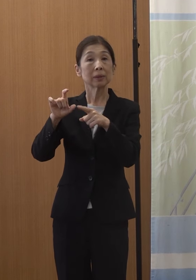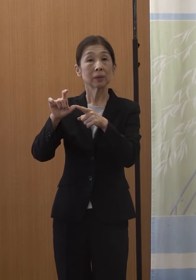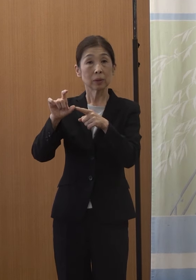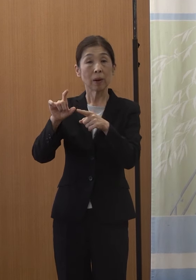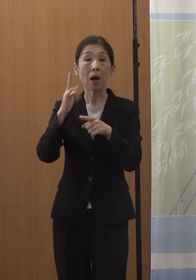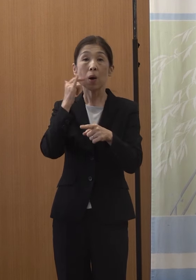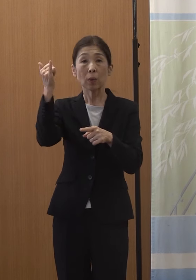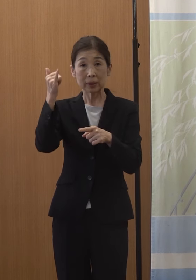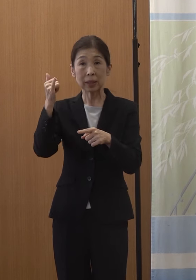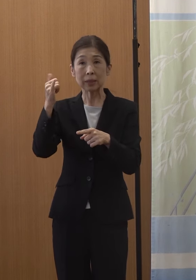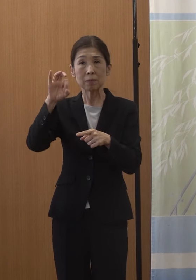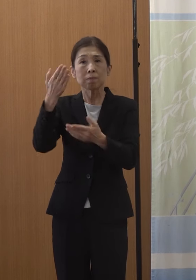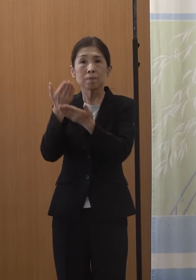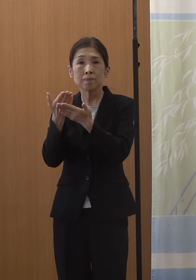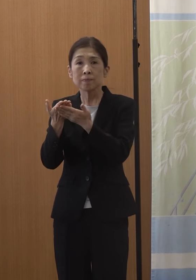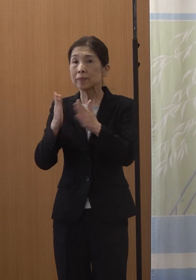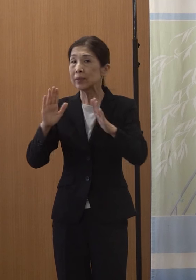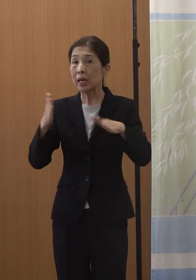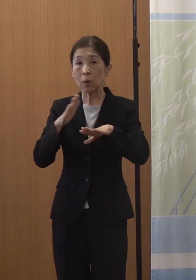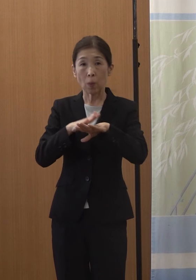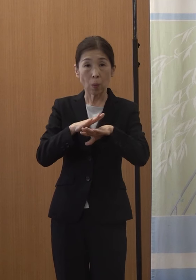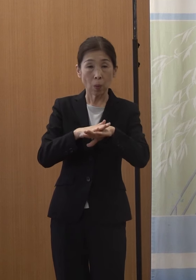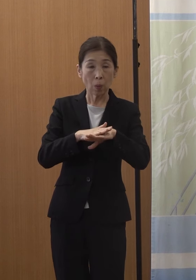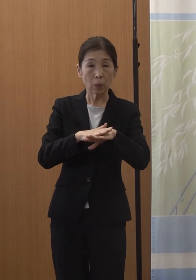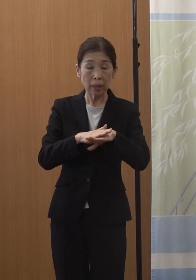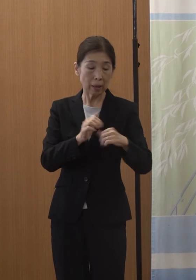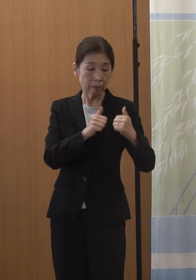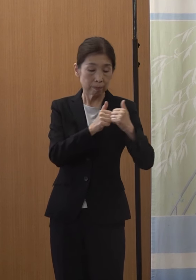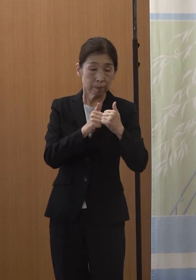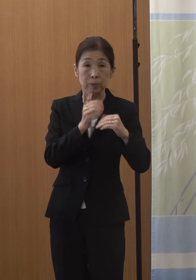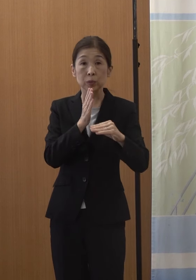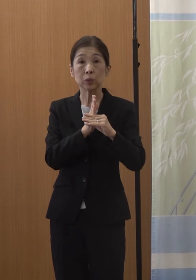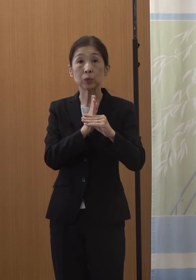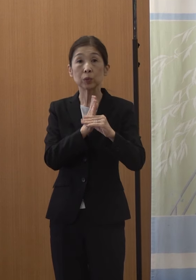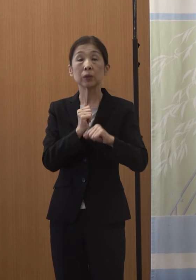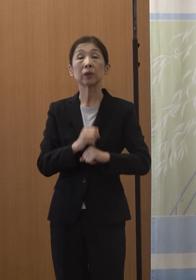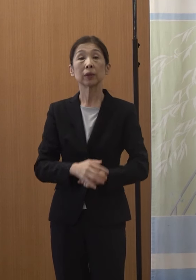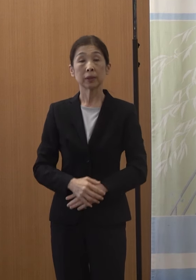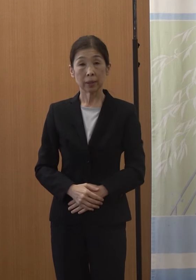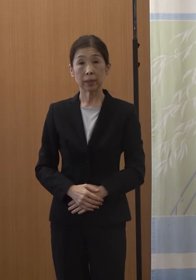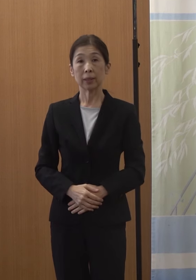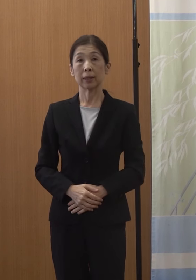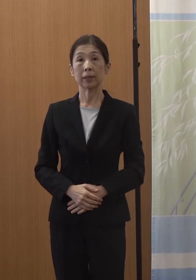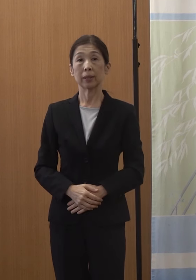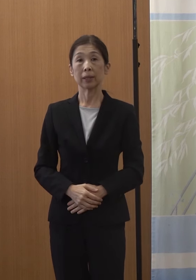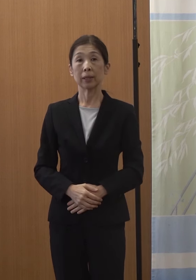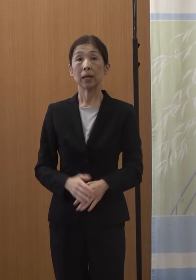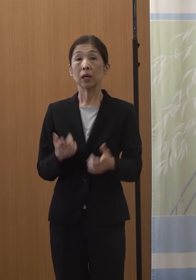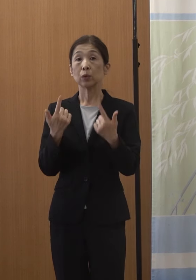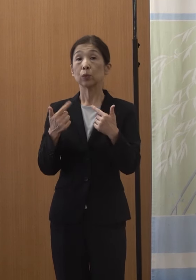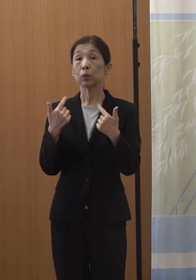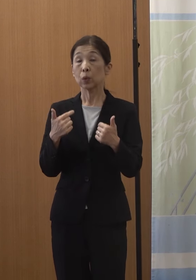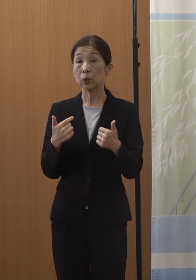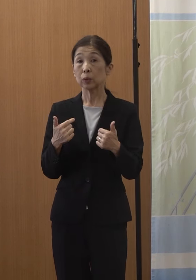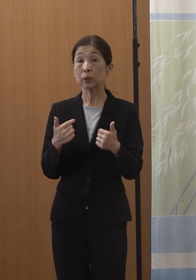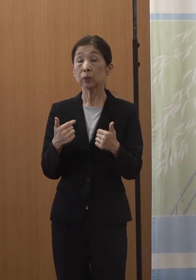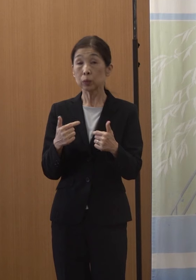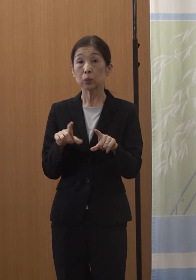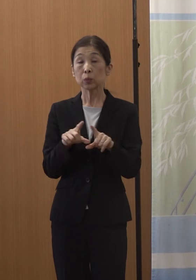保護者に負担を求めない形で支援をしているというのが現状であります。そうした中で、通常であればどのくら